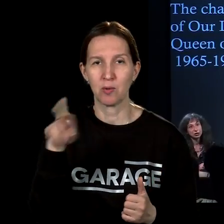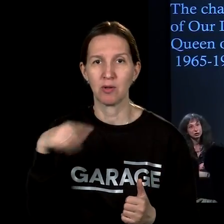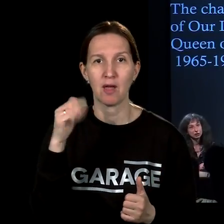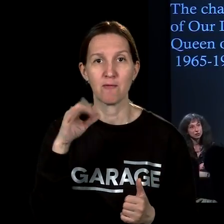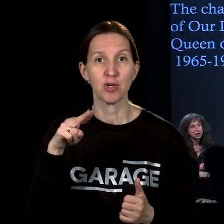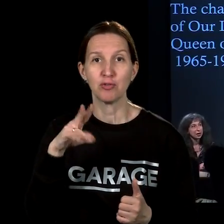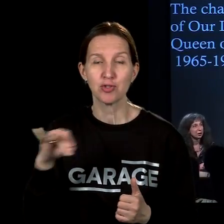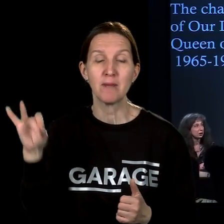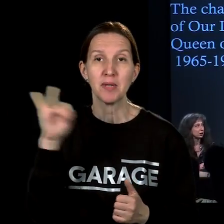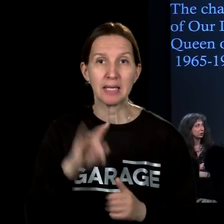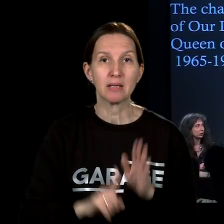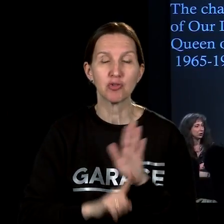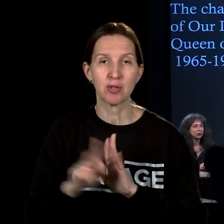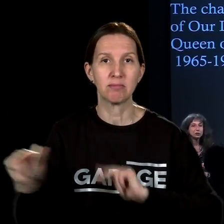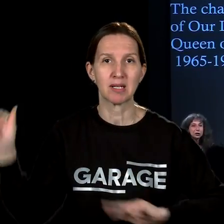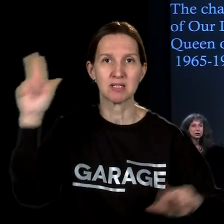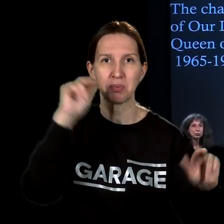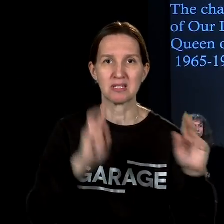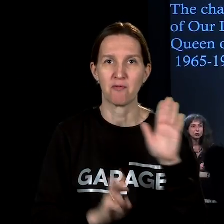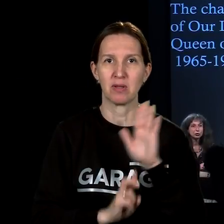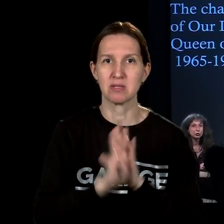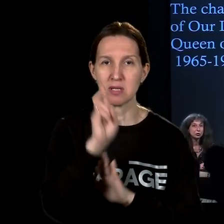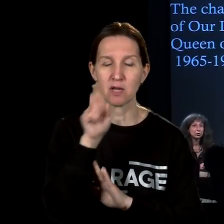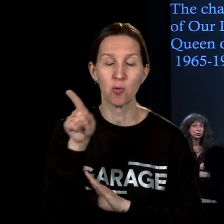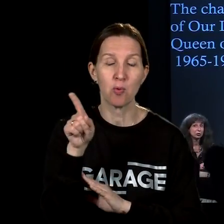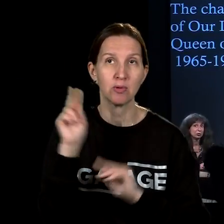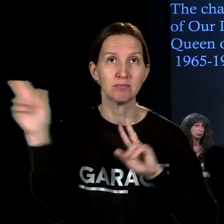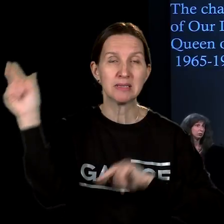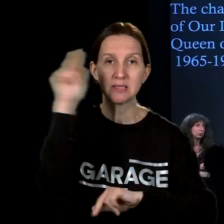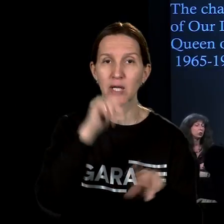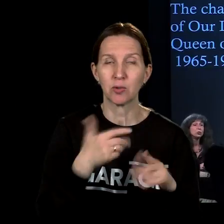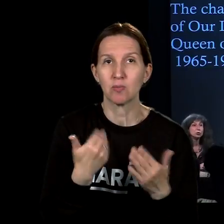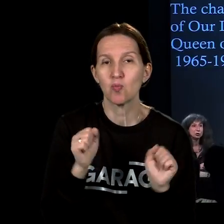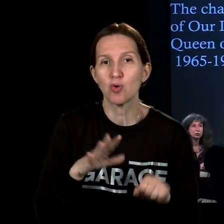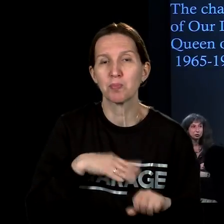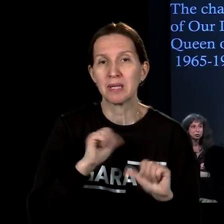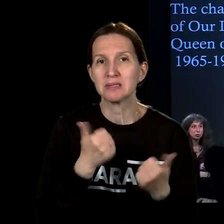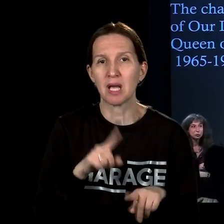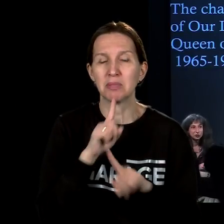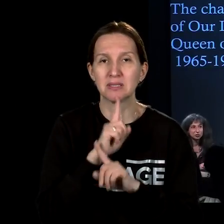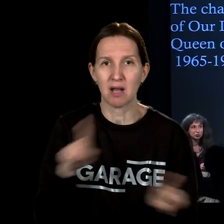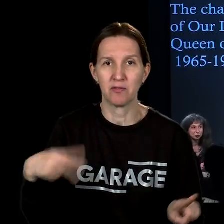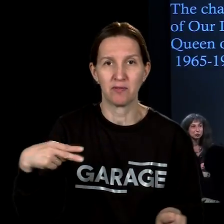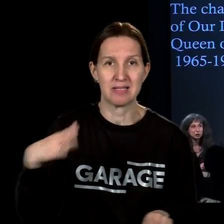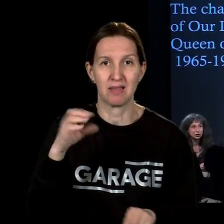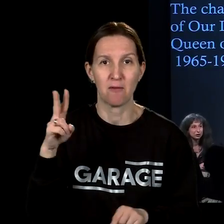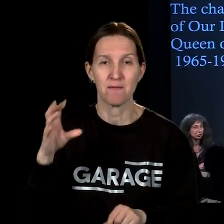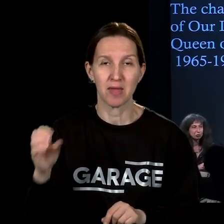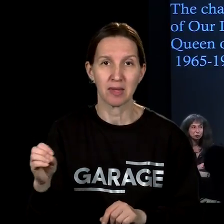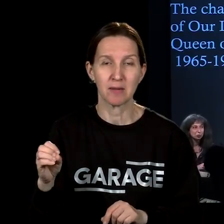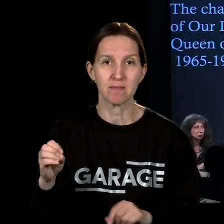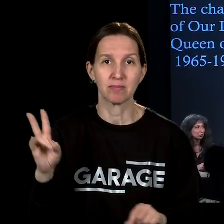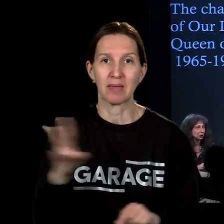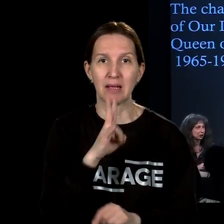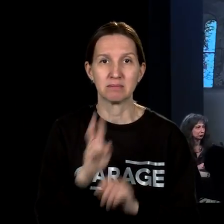самые странные, в 20 веке самую странную церковную роспись, церковные фрески,